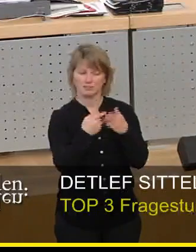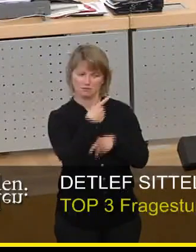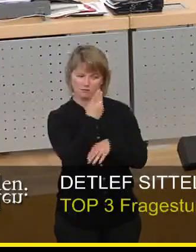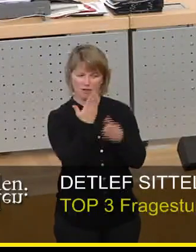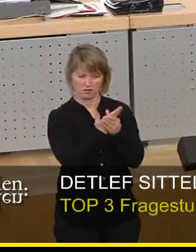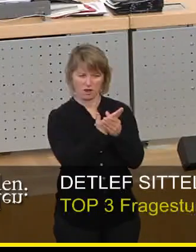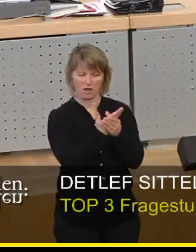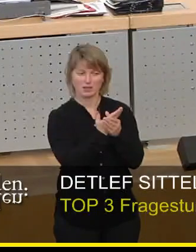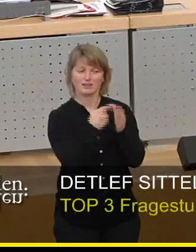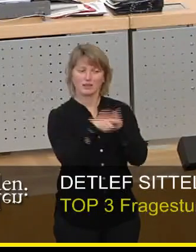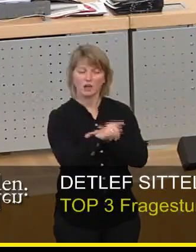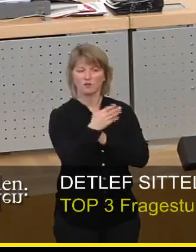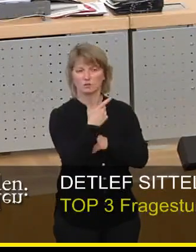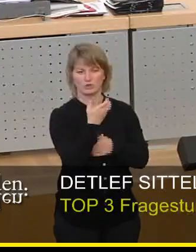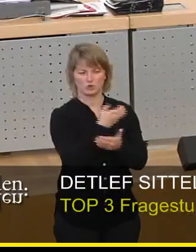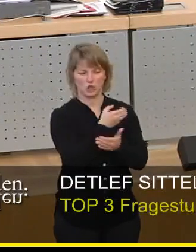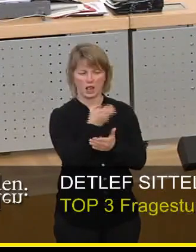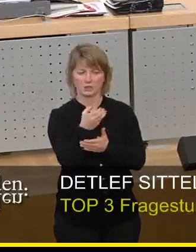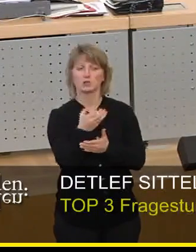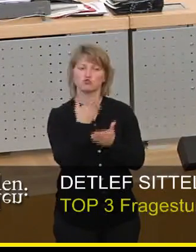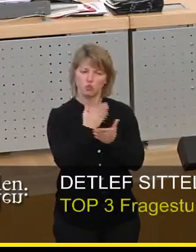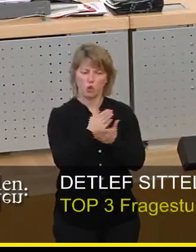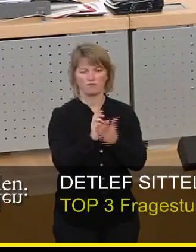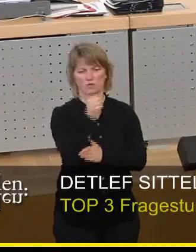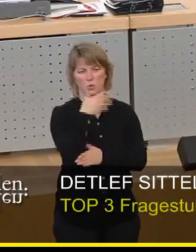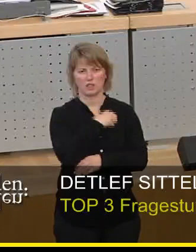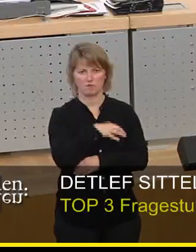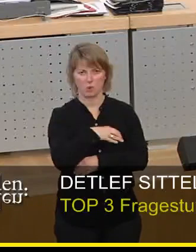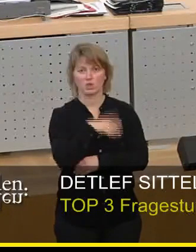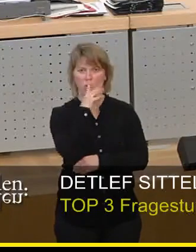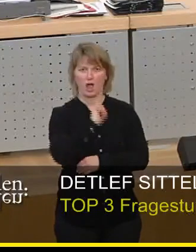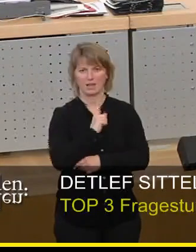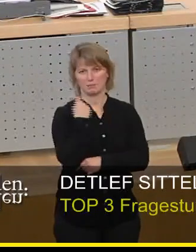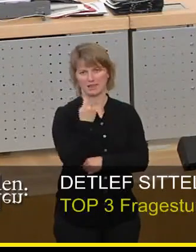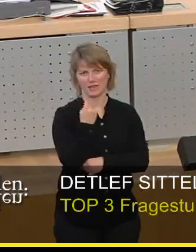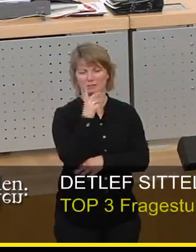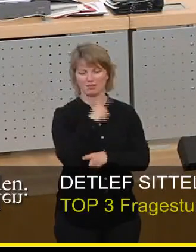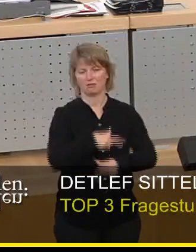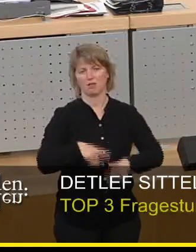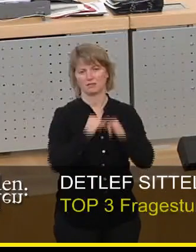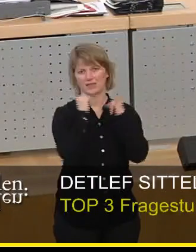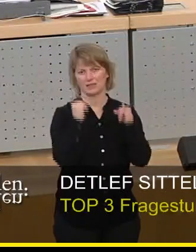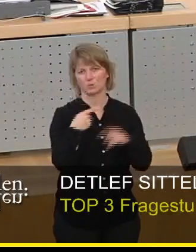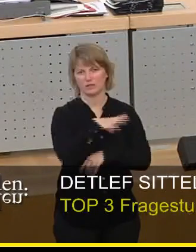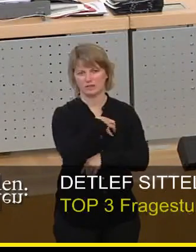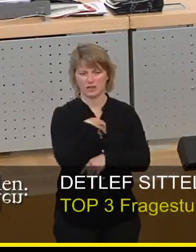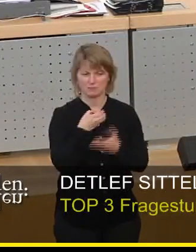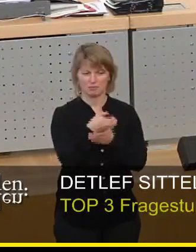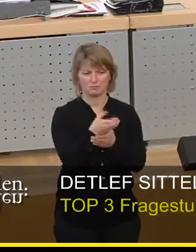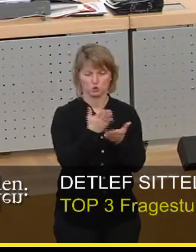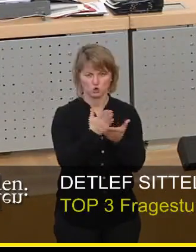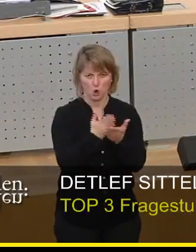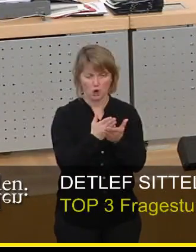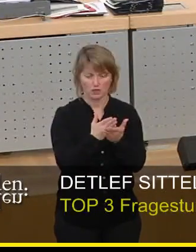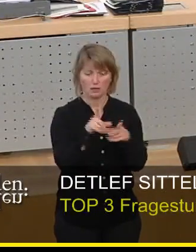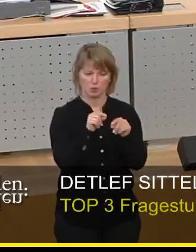Anlage benannten 25 Stellen in den Stellenplan des Sondervermögens Eigenbetrieb Kindertageseinrichtung Dresden aufgenommen. Das bezieht sich hier auf die